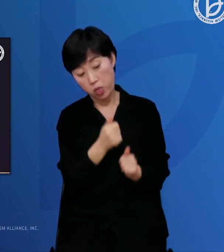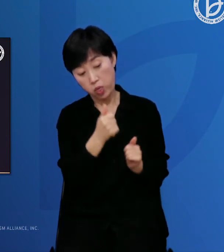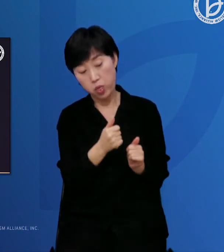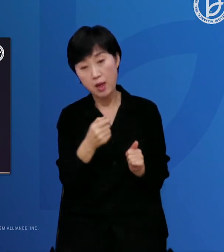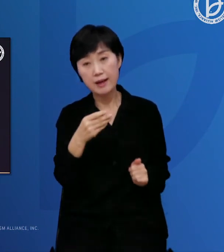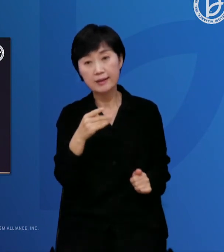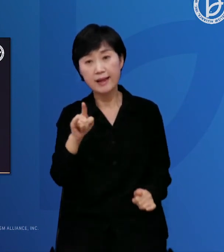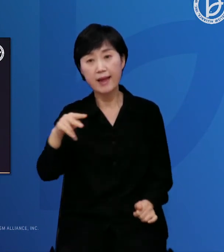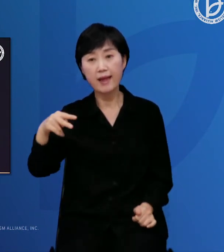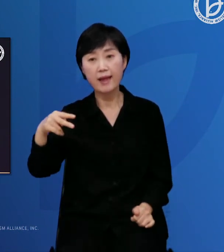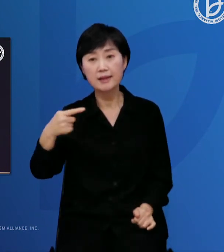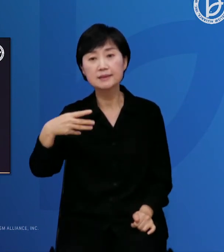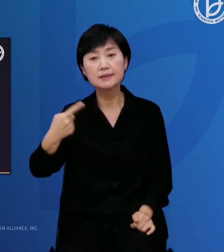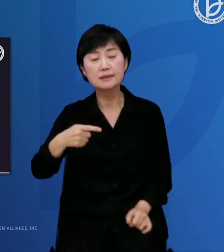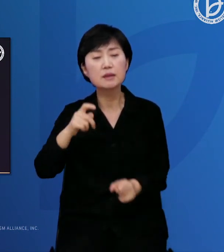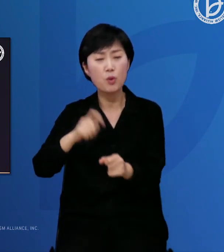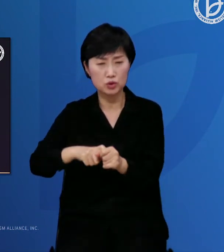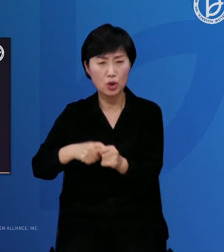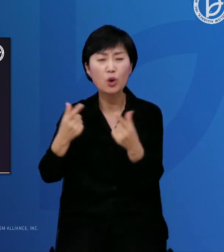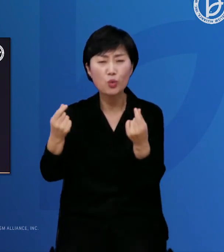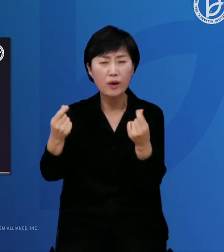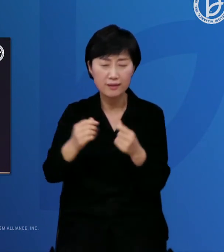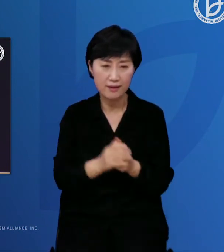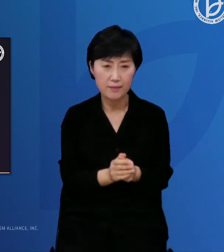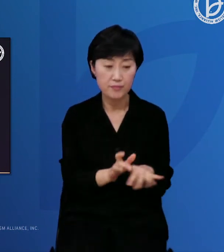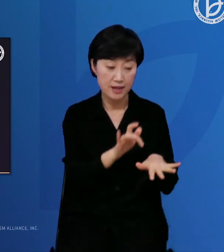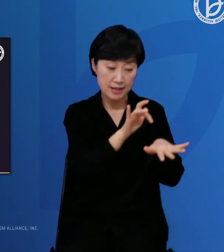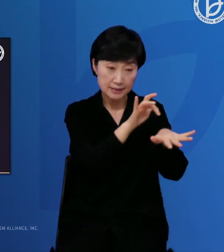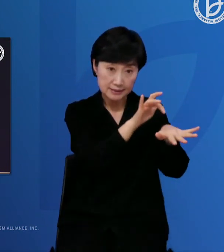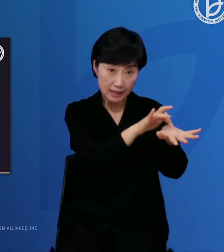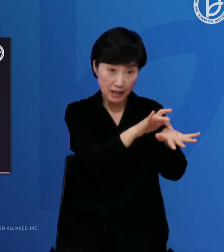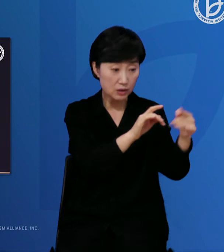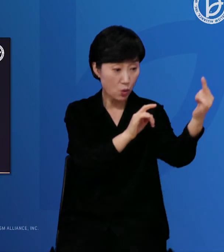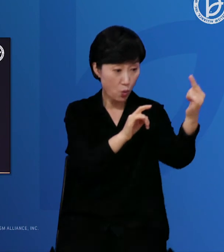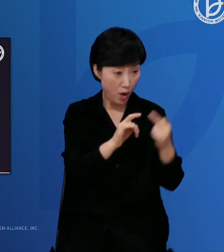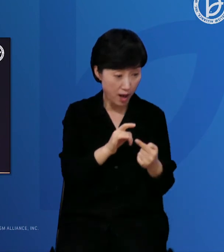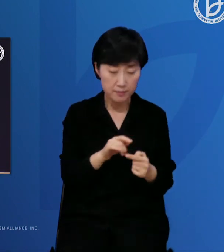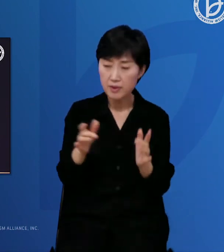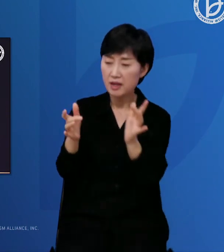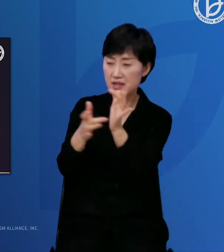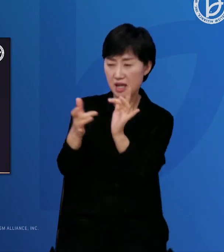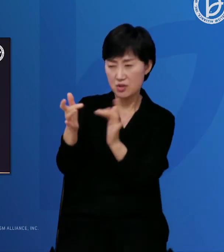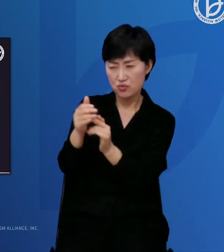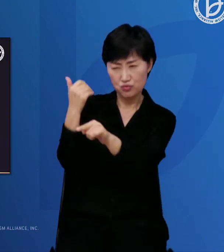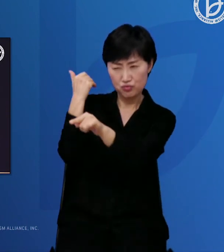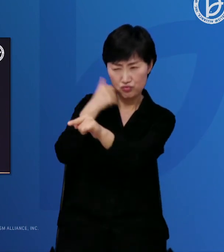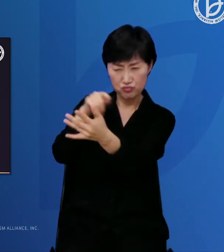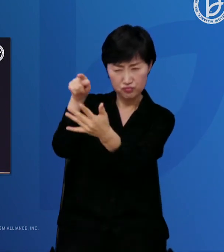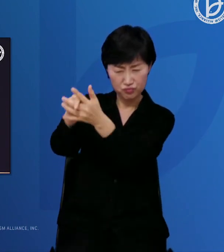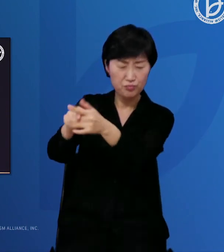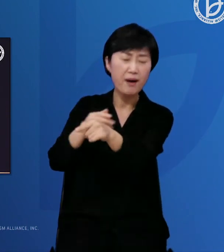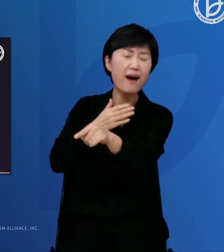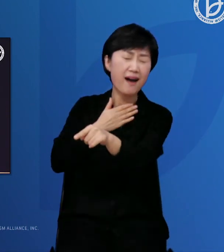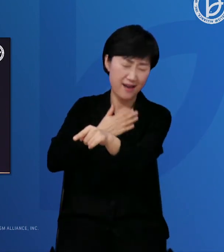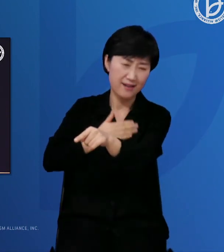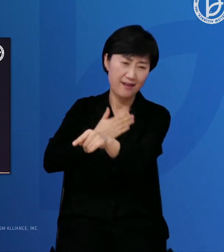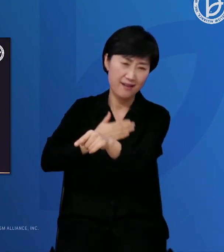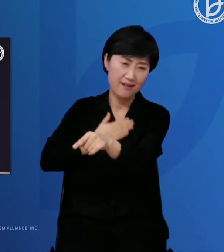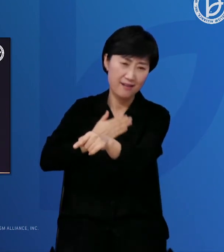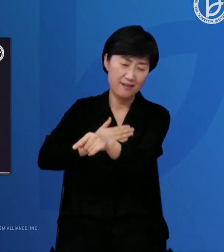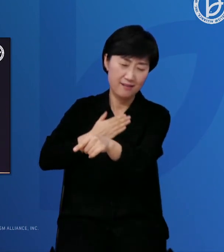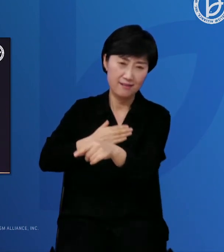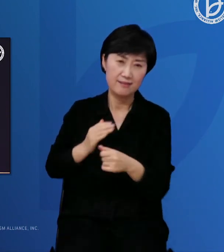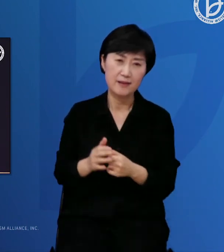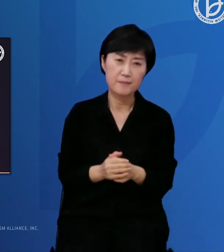testing Abraham. 이 사단은 예수가 누군지 잘 알고 있습니다. And this Satan knows very well